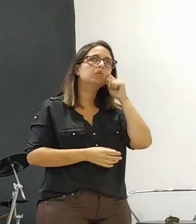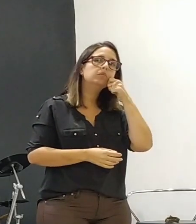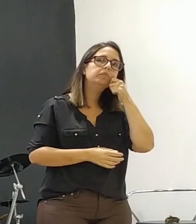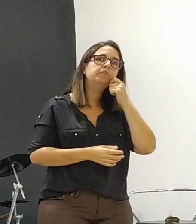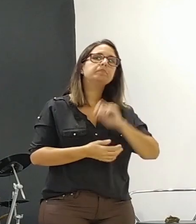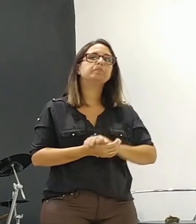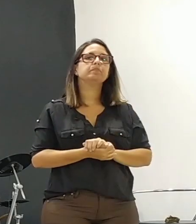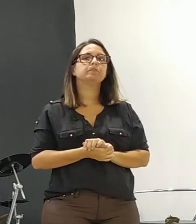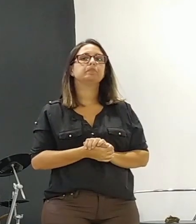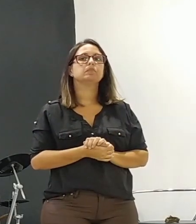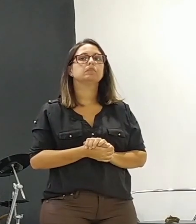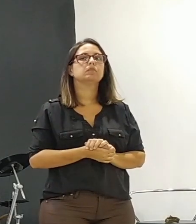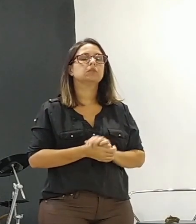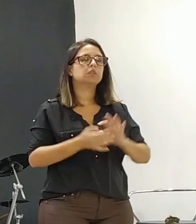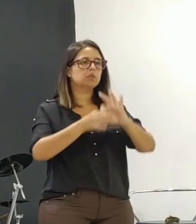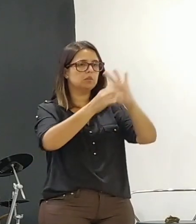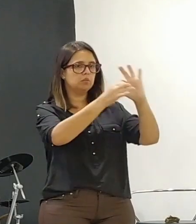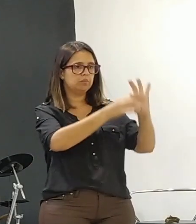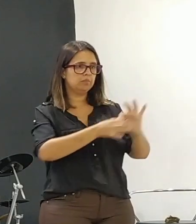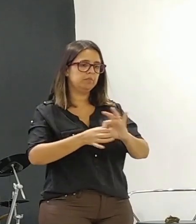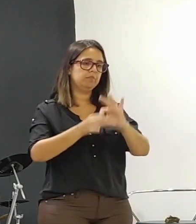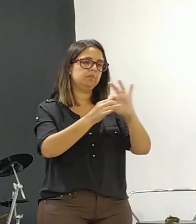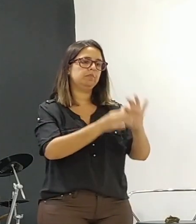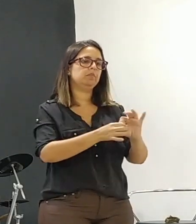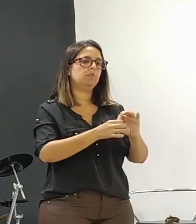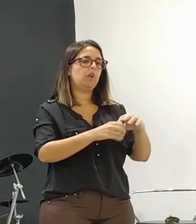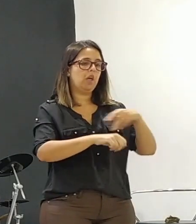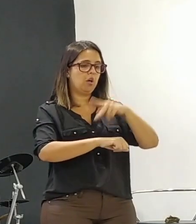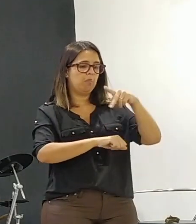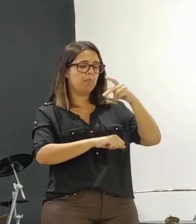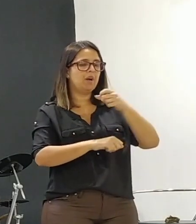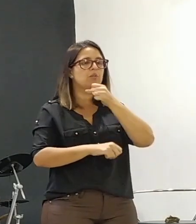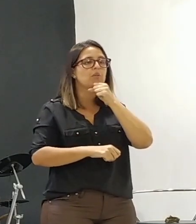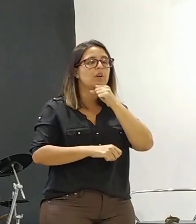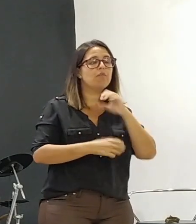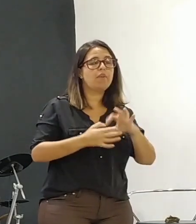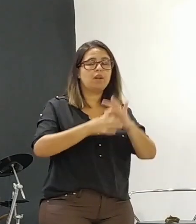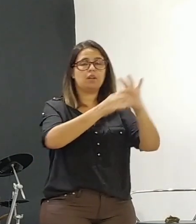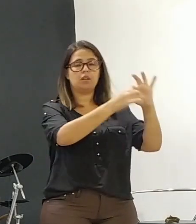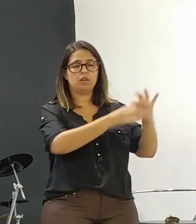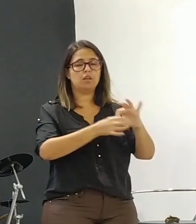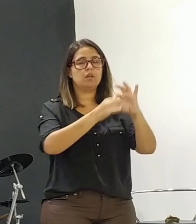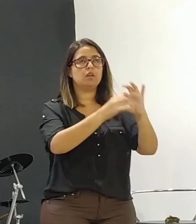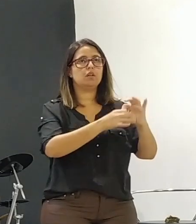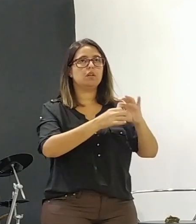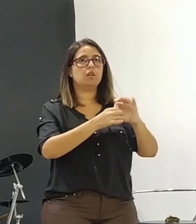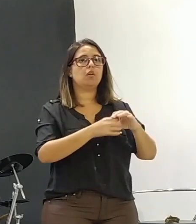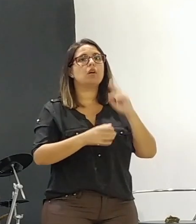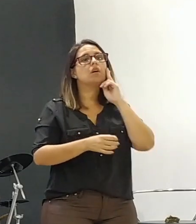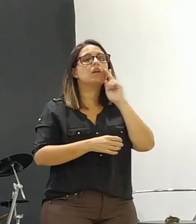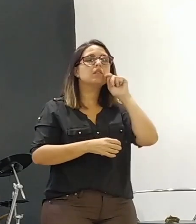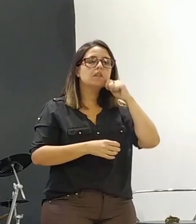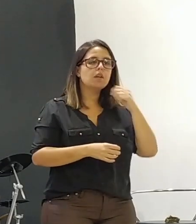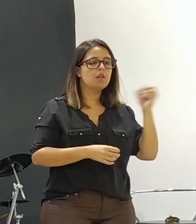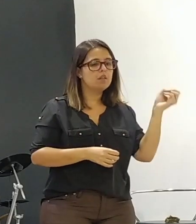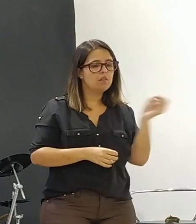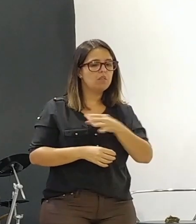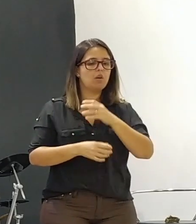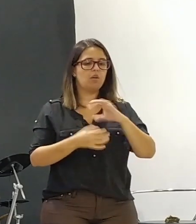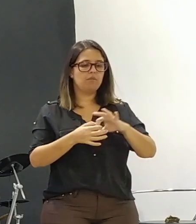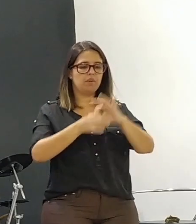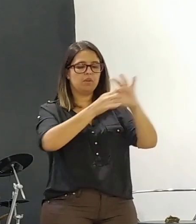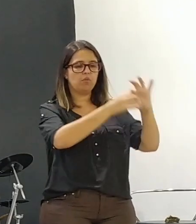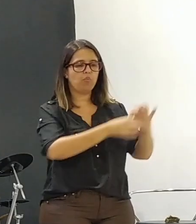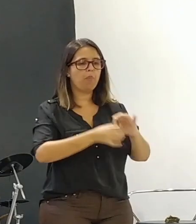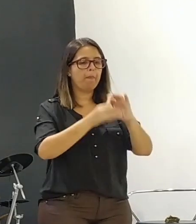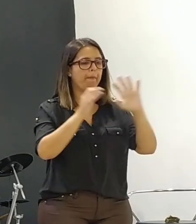ceia, que é a nova aliança, a Páscoa é a velha aliança, a ceia é a nova aliança. Quando celebramos a